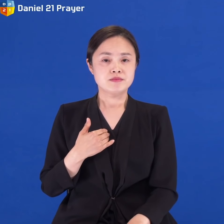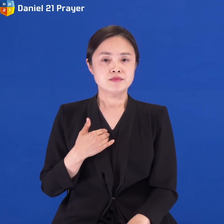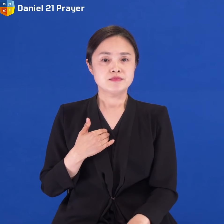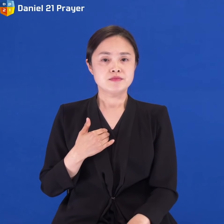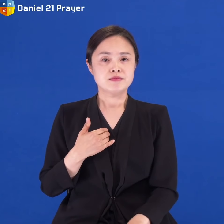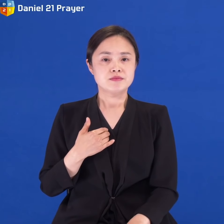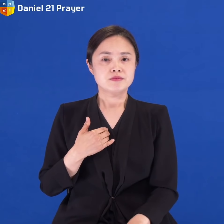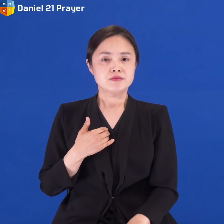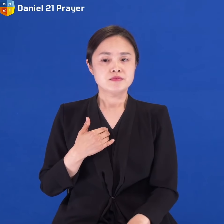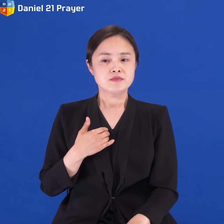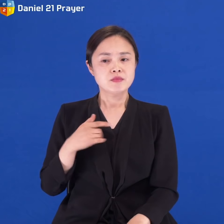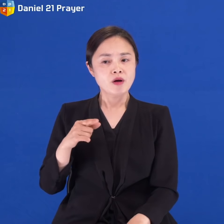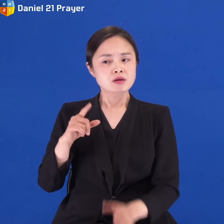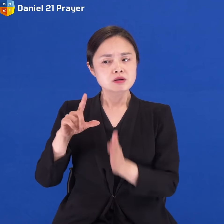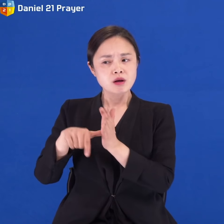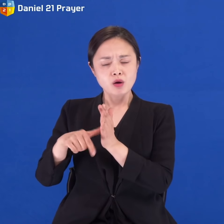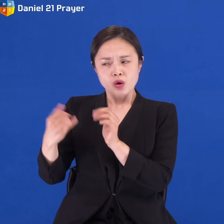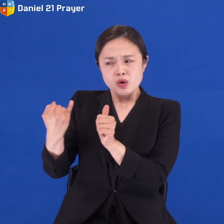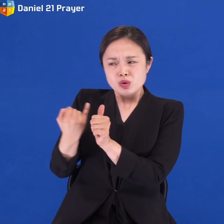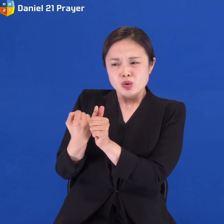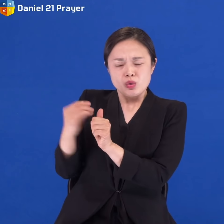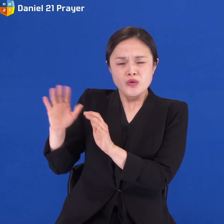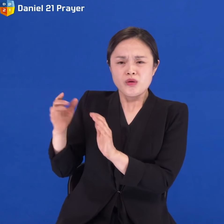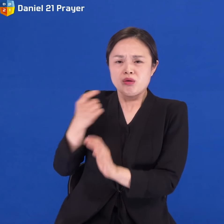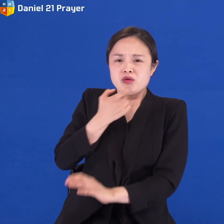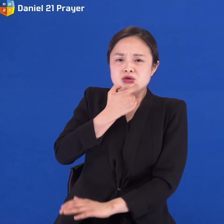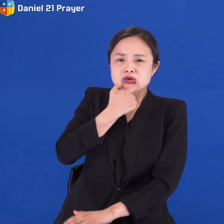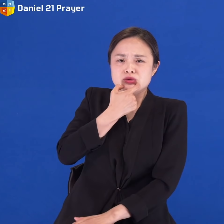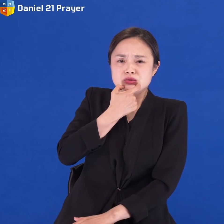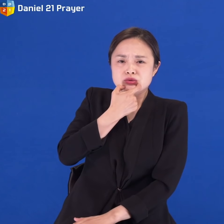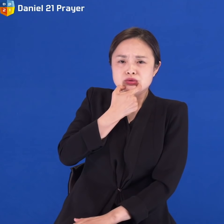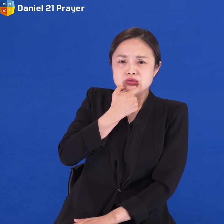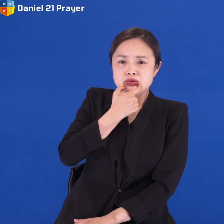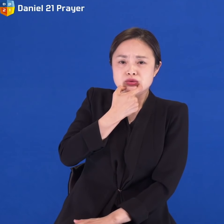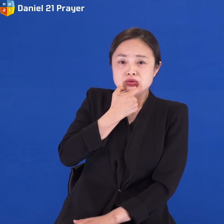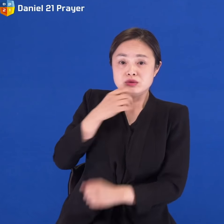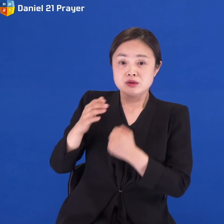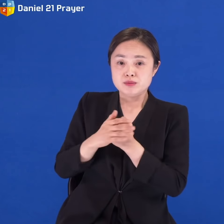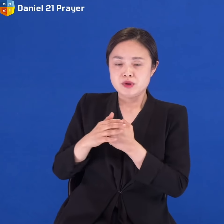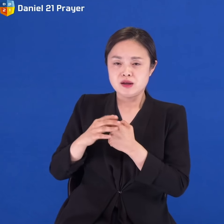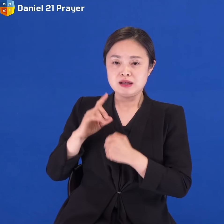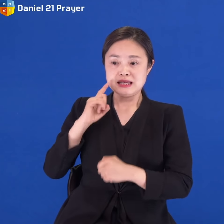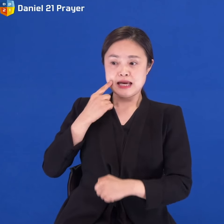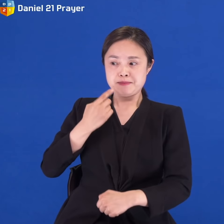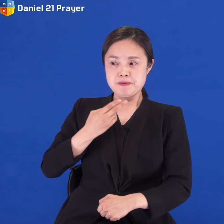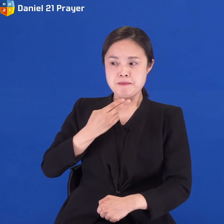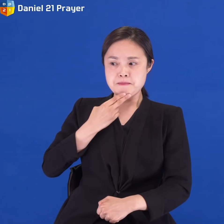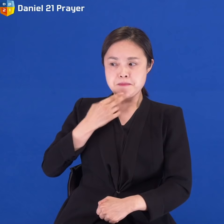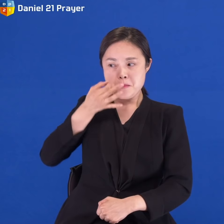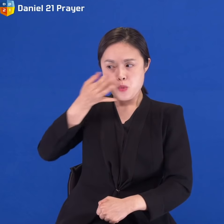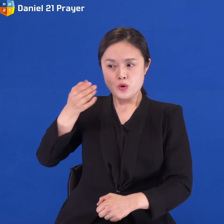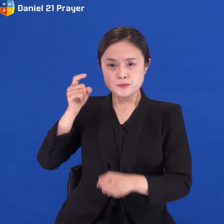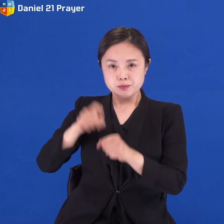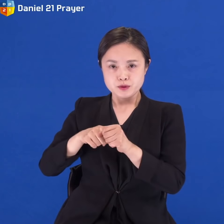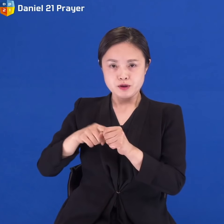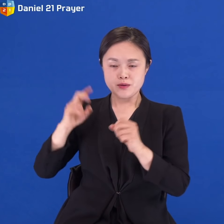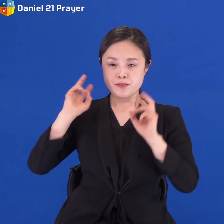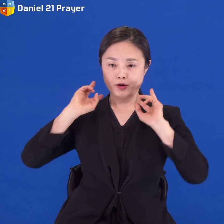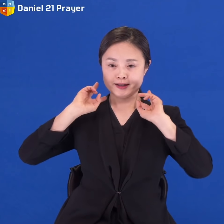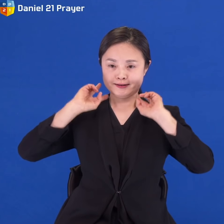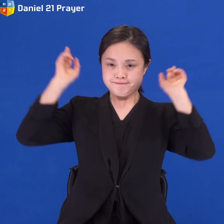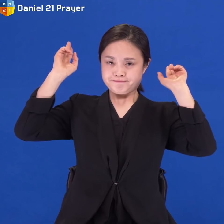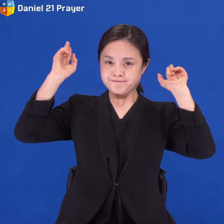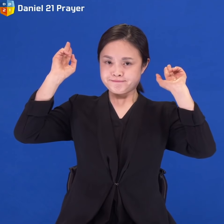결혼이 하기 싫었습니다. 그래서 중간에 머리를 쇼커트를 하고 안 한다고 얘기했는데 이제 와서 안 한다고